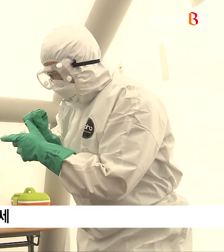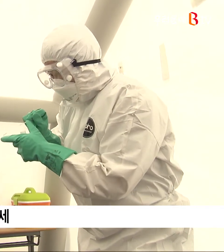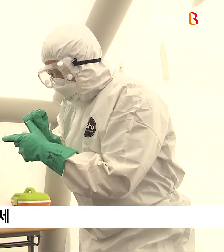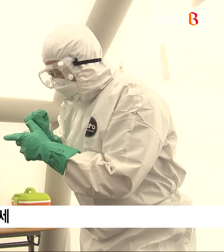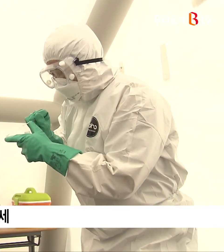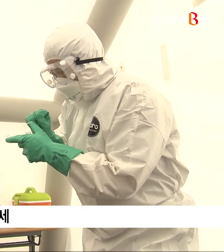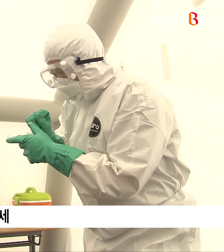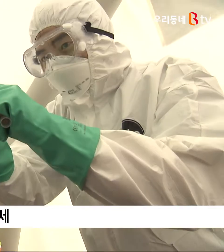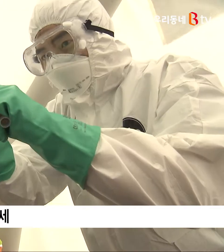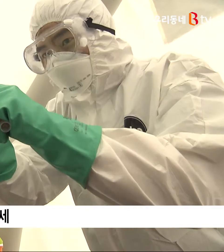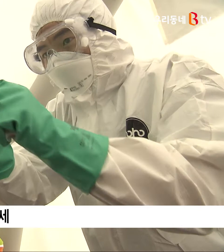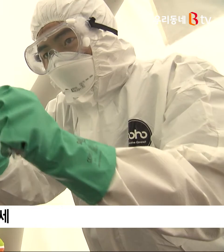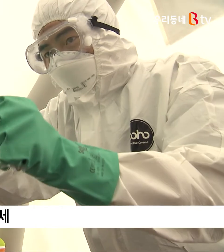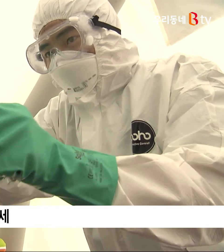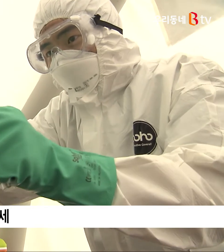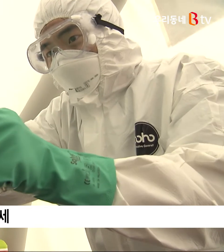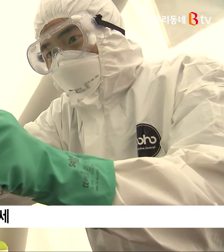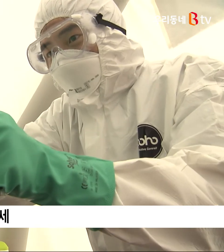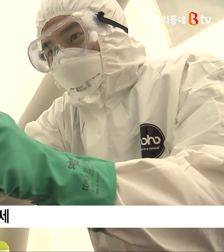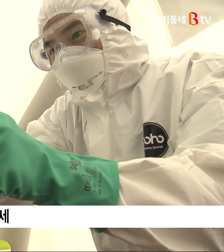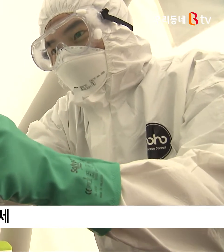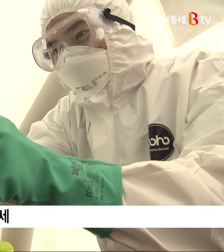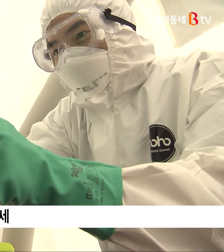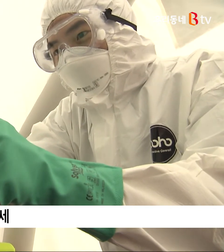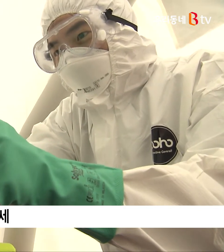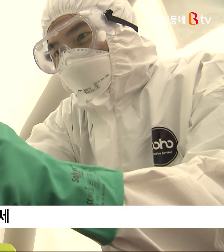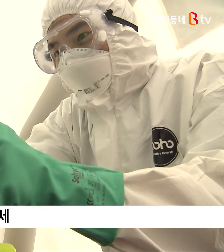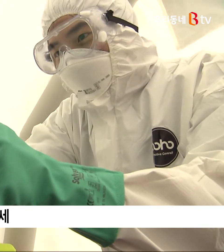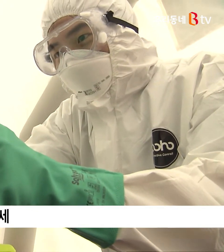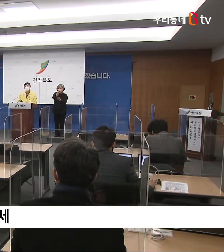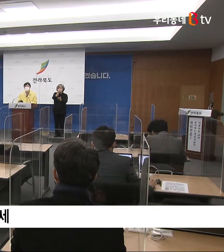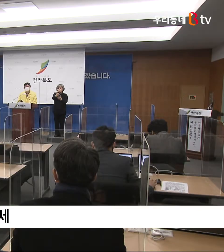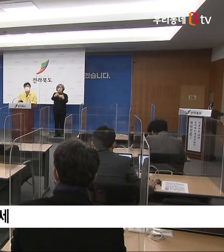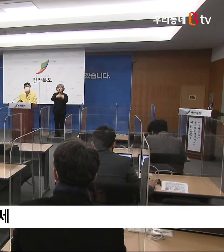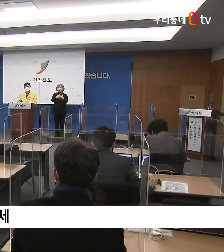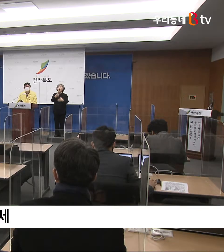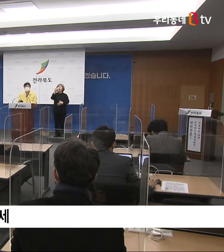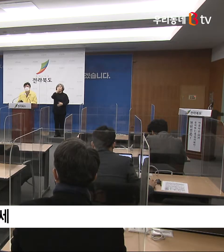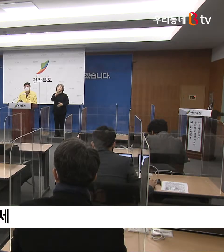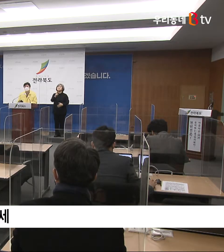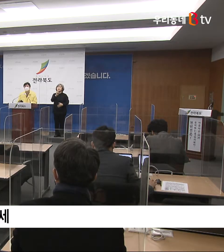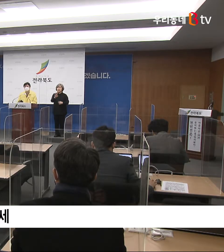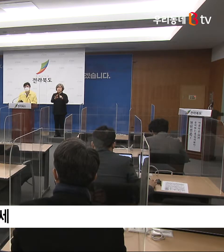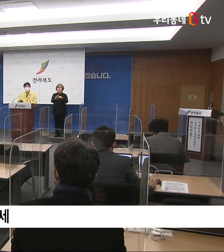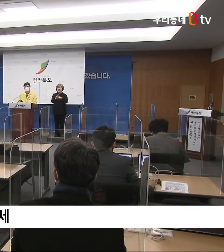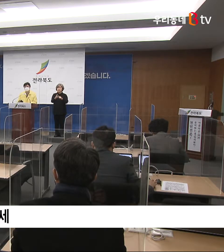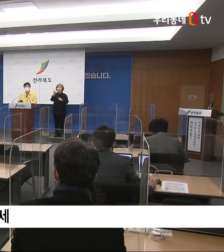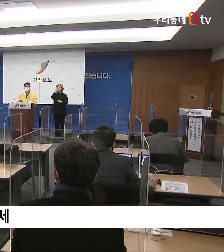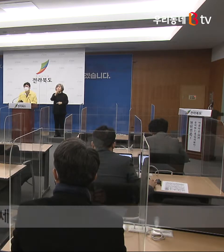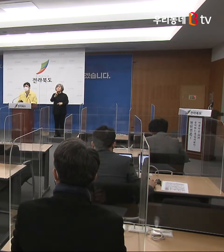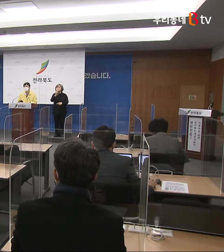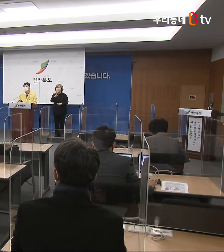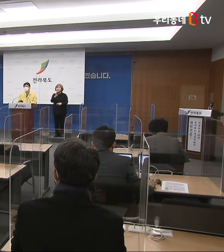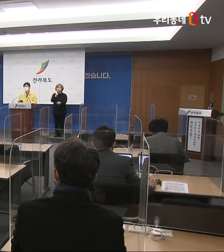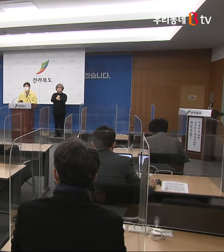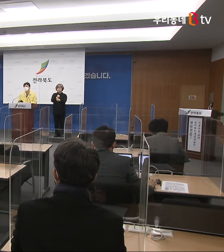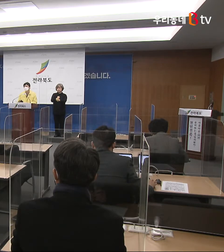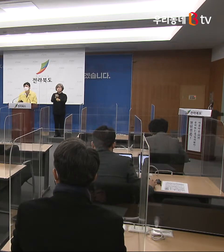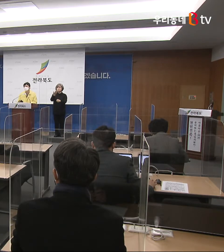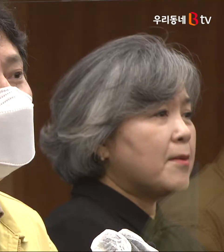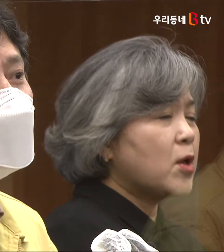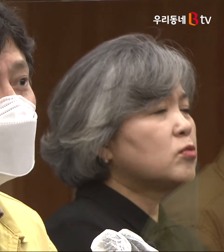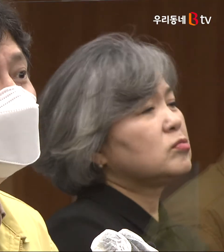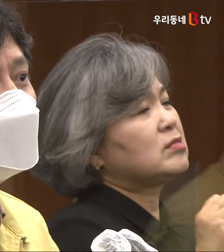자수가 최근에는 전주 한곳에서만 나오고 있습니다 보건 당국은 이같은 박산 3 가 설 연휴를